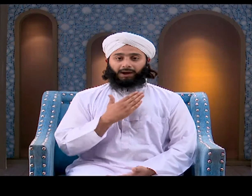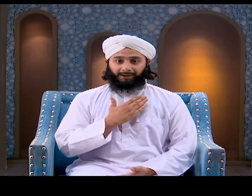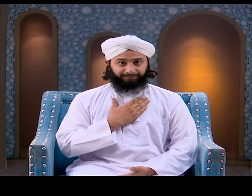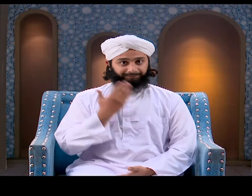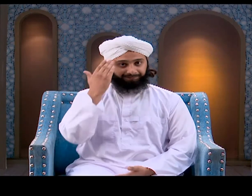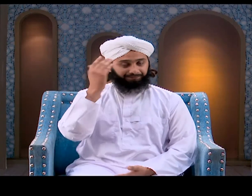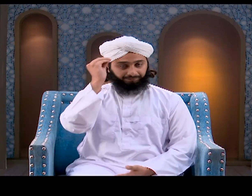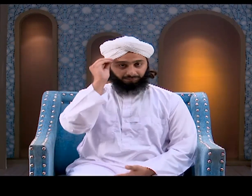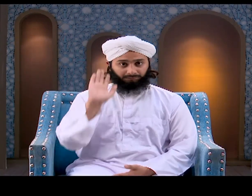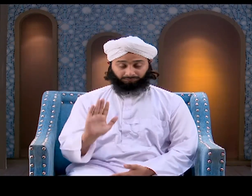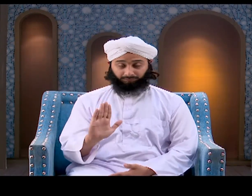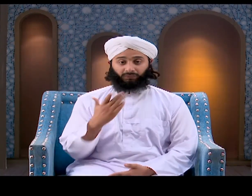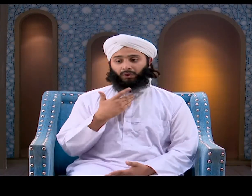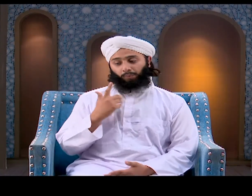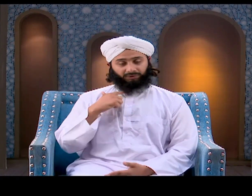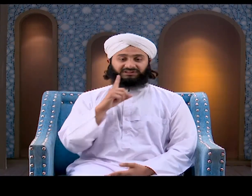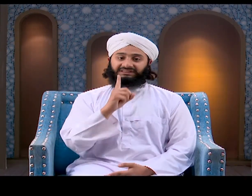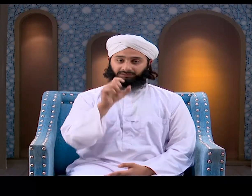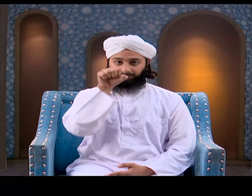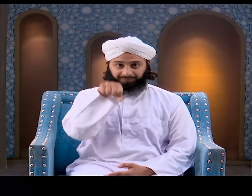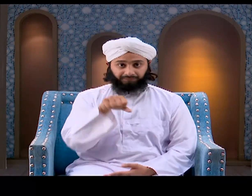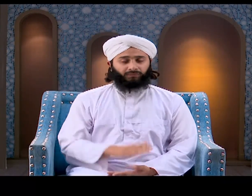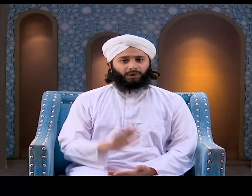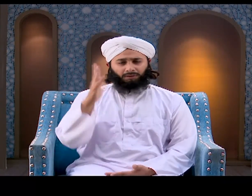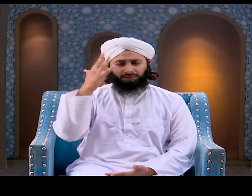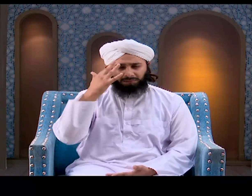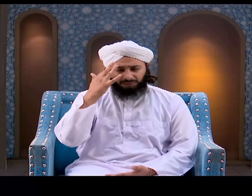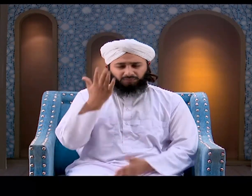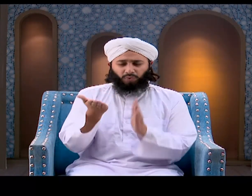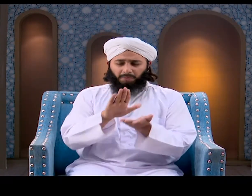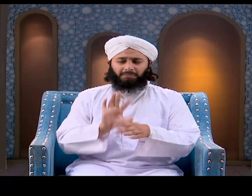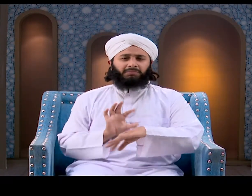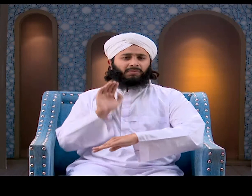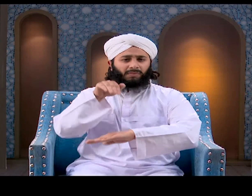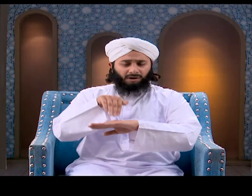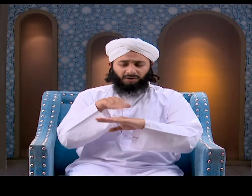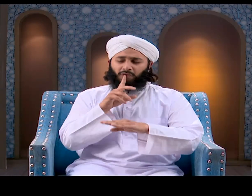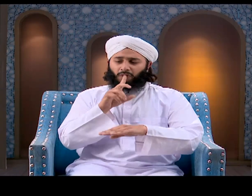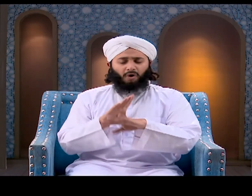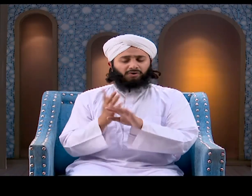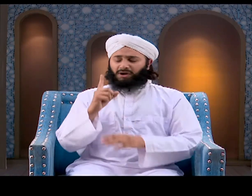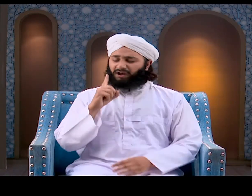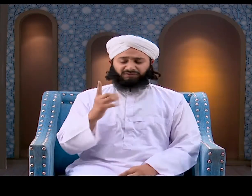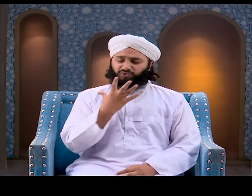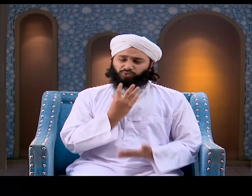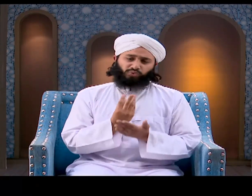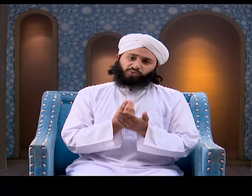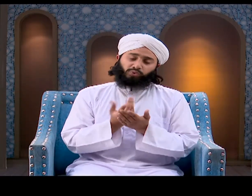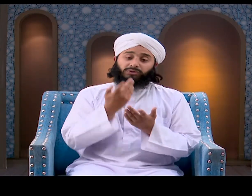بات جانتے بھی ہیں، مانتے بھی ہیں۔ جب کہیں تعزیت کے لیے جانا ہوتا ہے تو ہم خود اپنی زبان ہی سے کہہ رہے ہوتے ہیں، جو اللہ